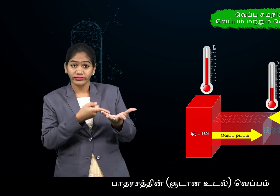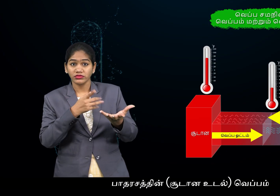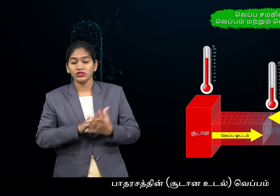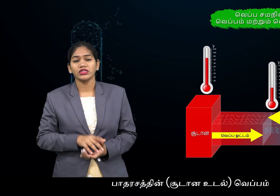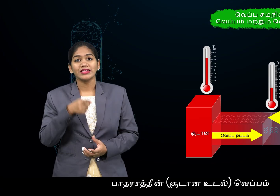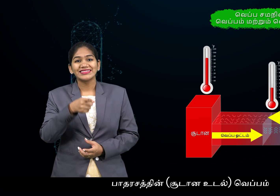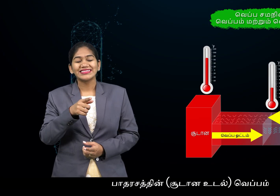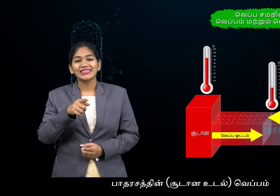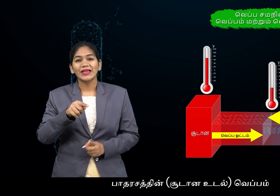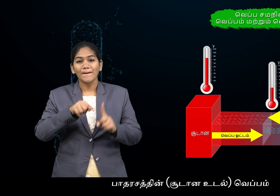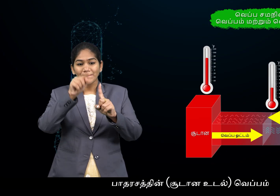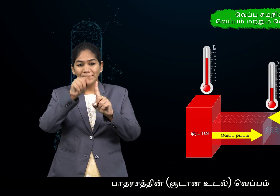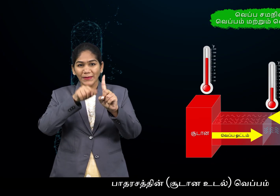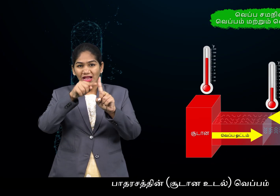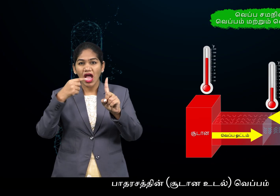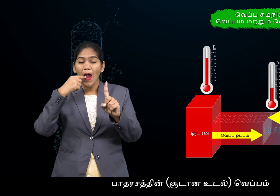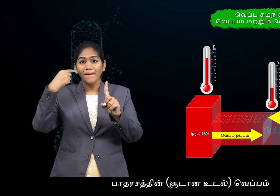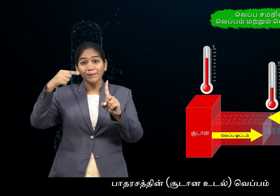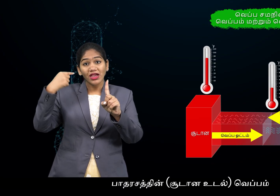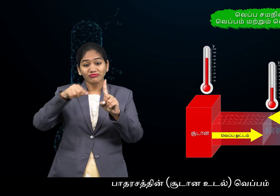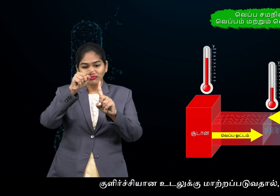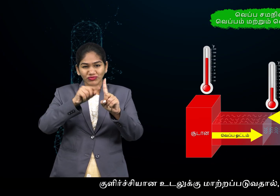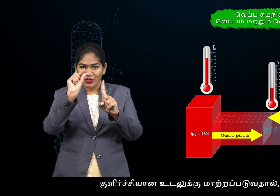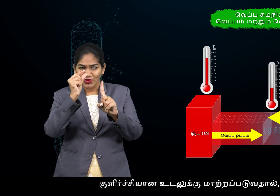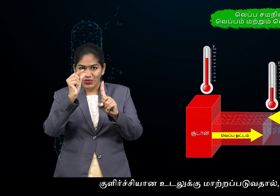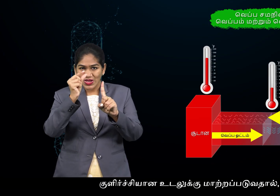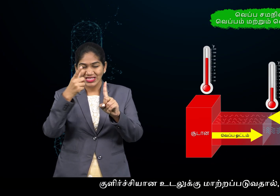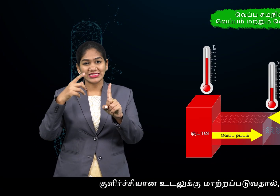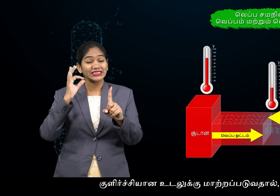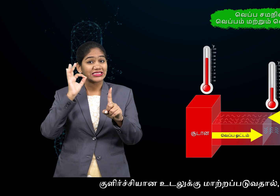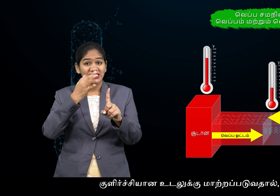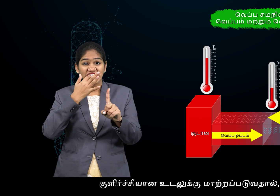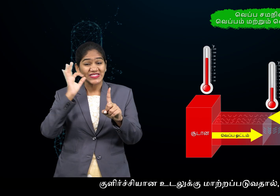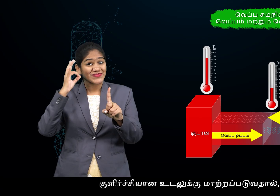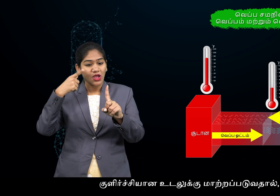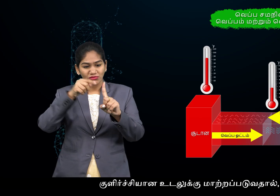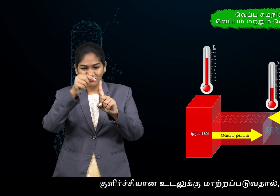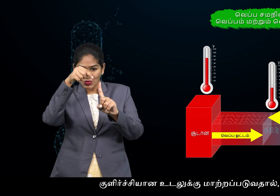பாதரசத்தின் அதாவது சூடான உடல் வெப்பம் குளிர்ச்சியான உடலுக்கு மாற்றப்படுவதால்